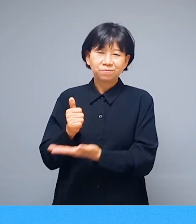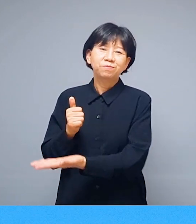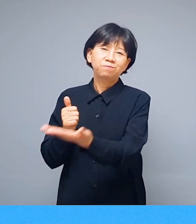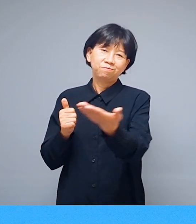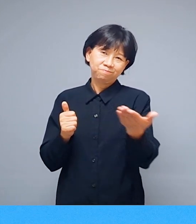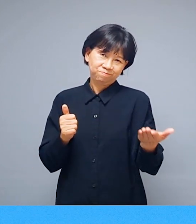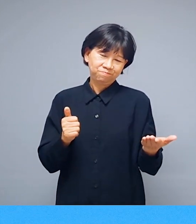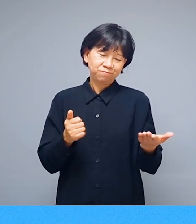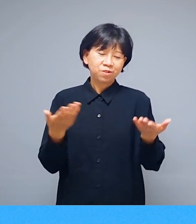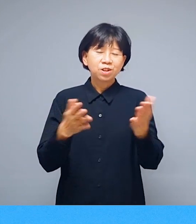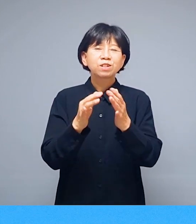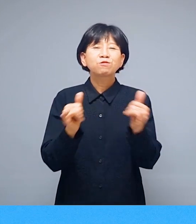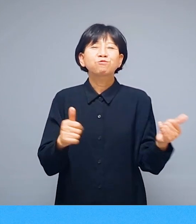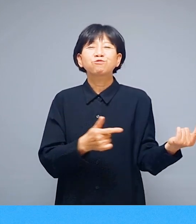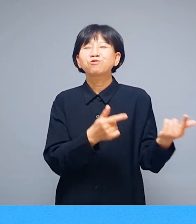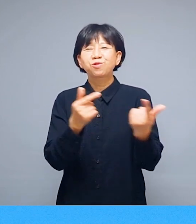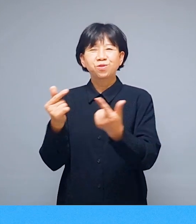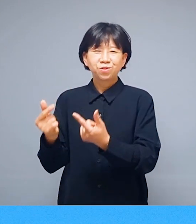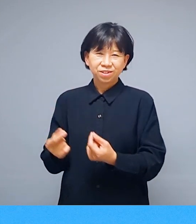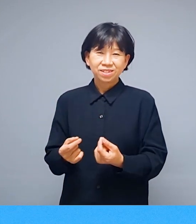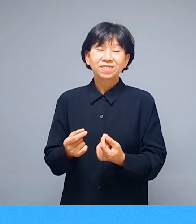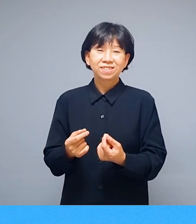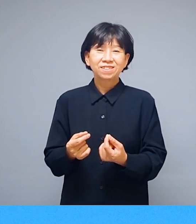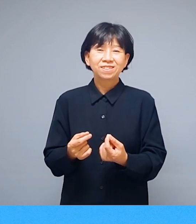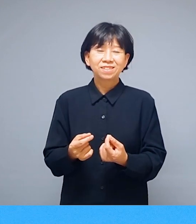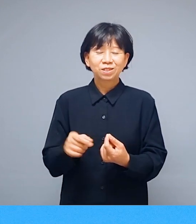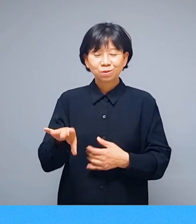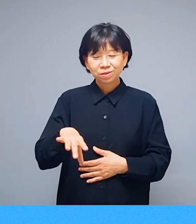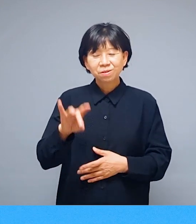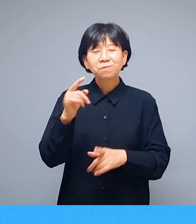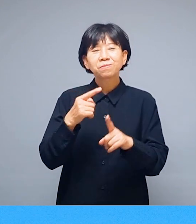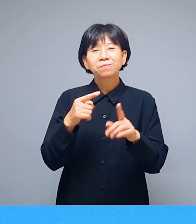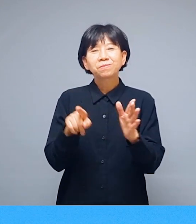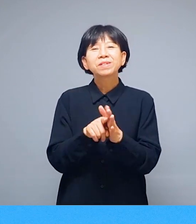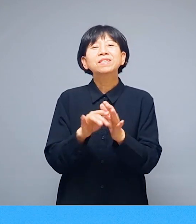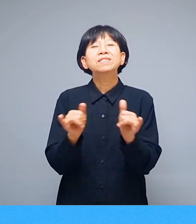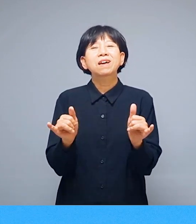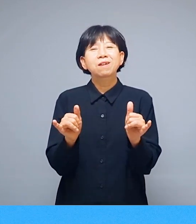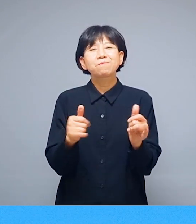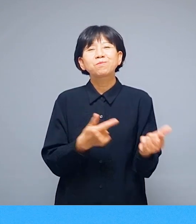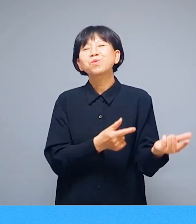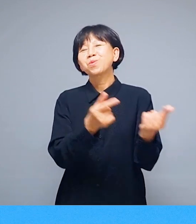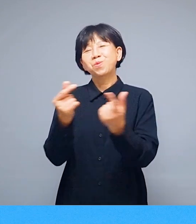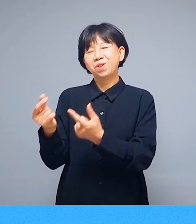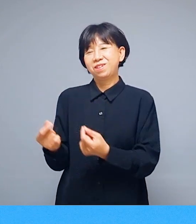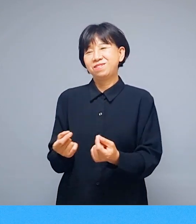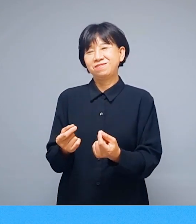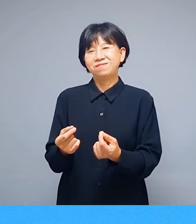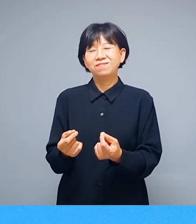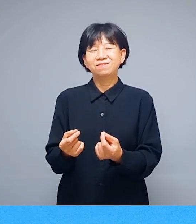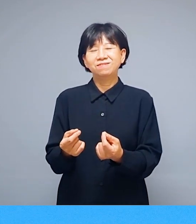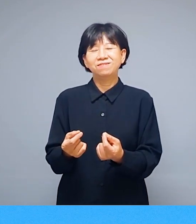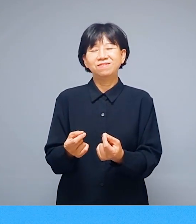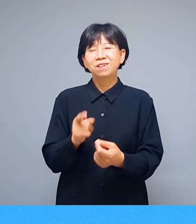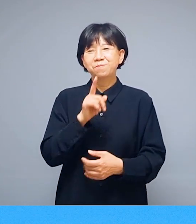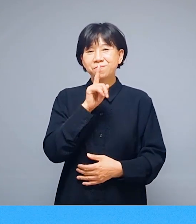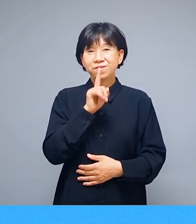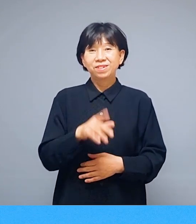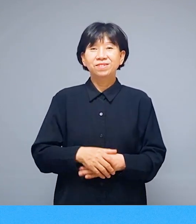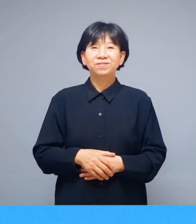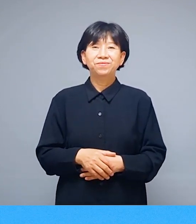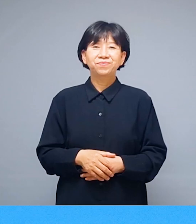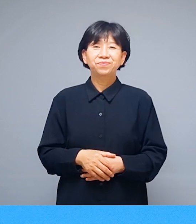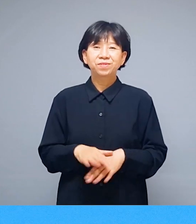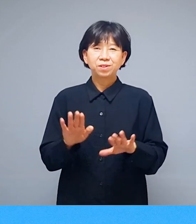그리고 우리 직분자들에게도, 교회 오신 지 얼마 안 된 분들에게도 동일하게 주시는 말씀이에요. 여러분,